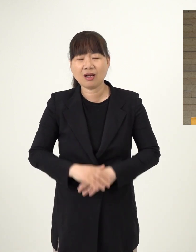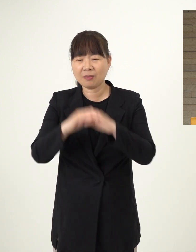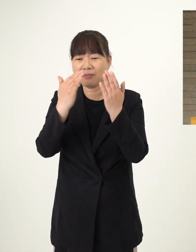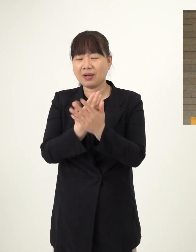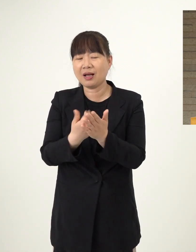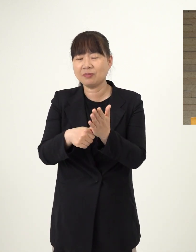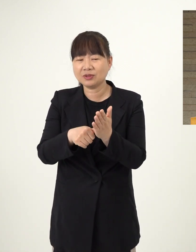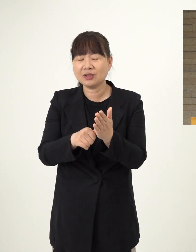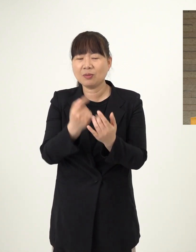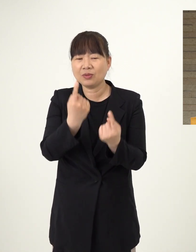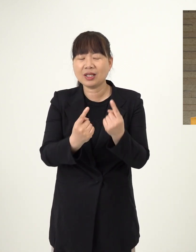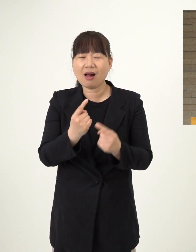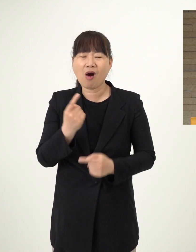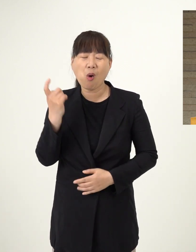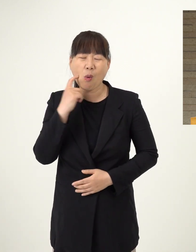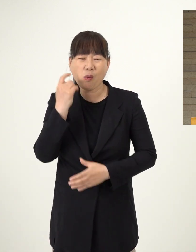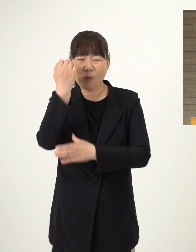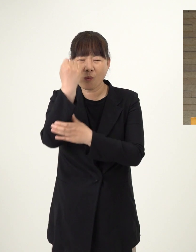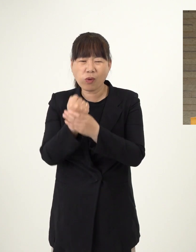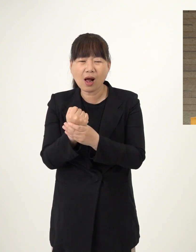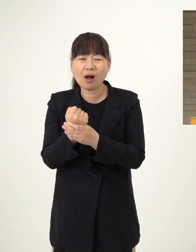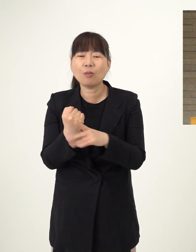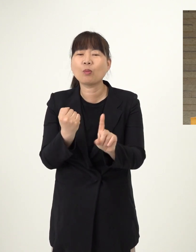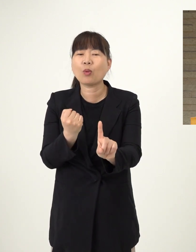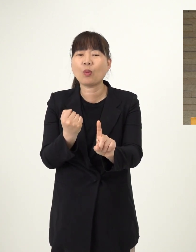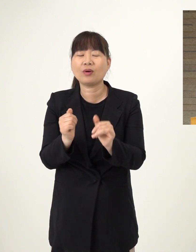만물보다 거짓되고 부패한 것이 인간의 마음이라.